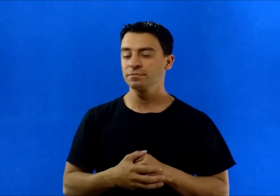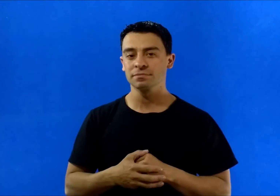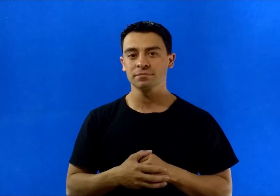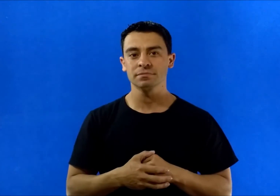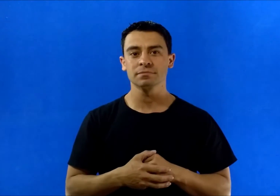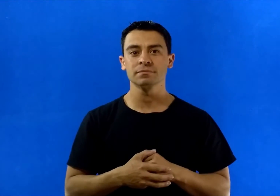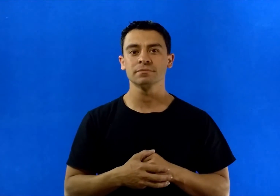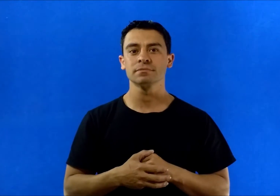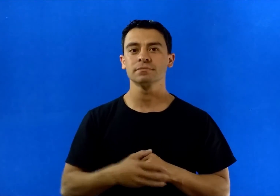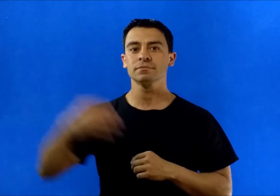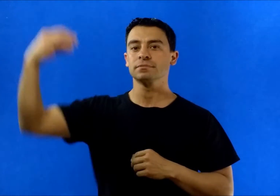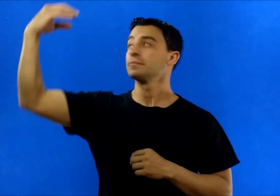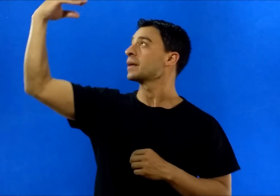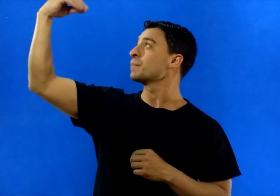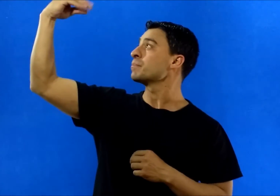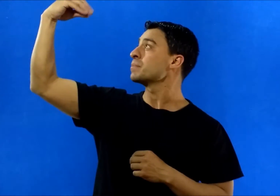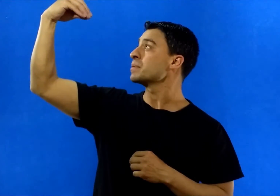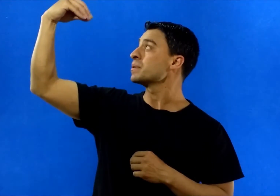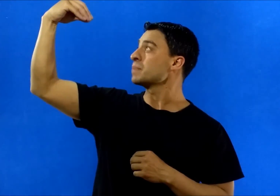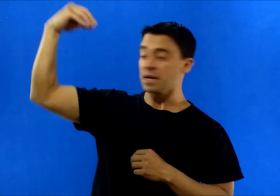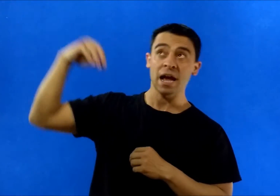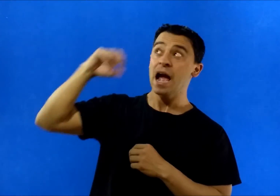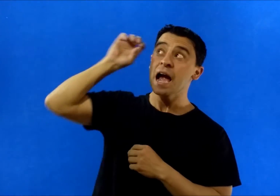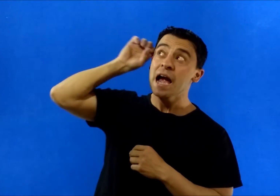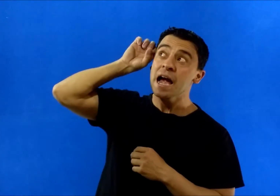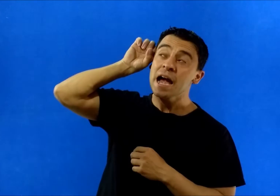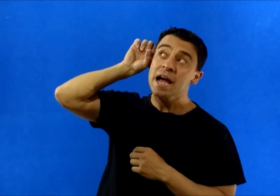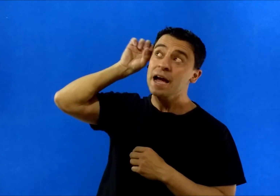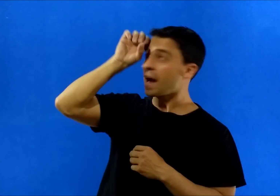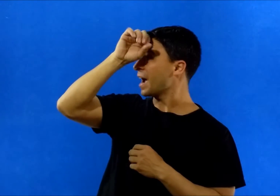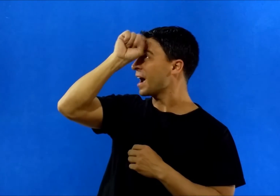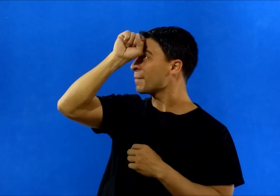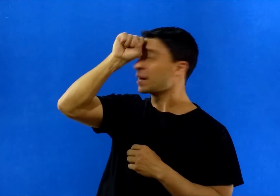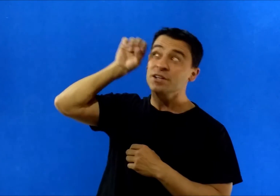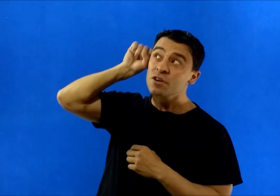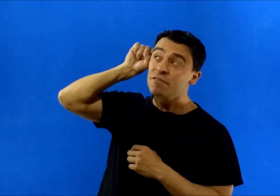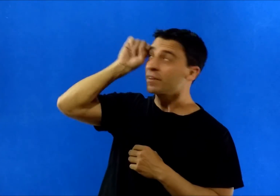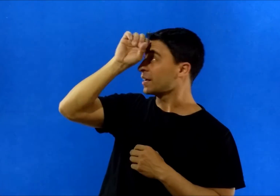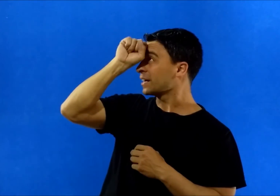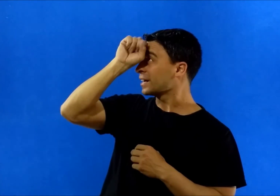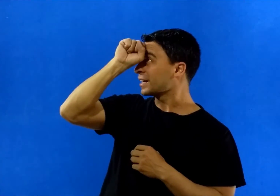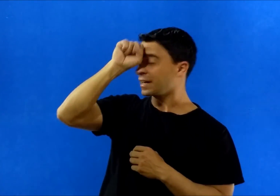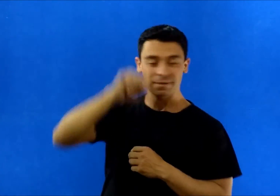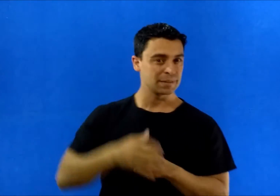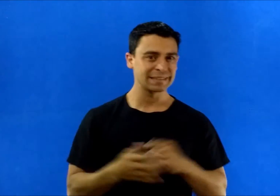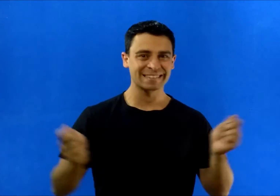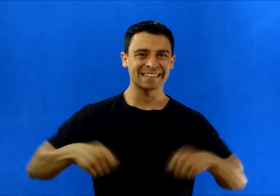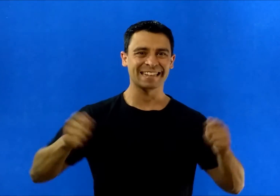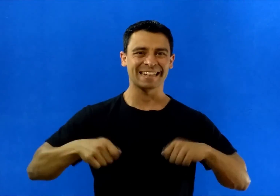E o bebê vai ouvindo, vai usando a sua voz. Ele consegue aprender ouvindo.